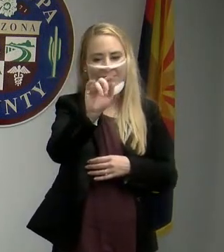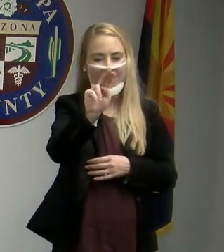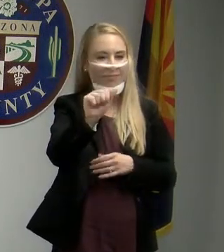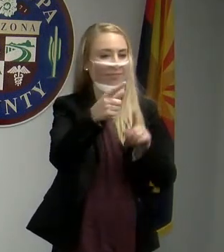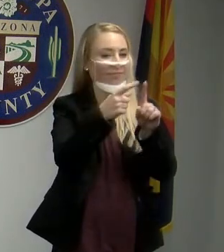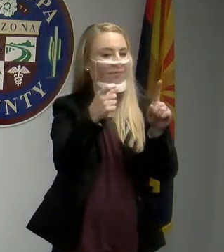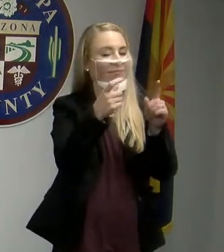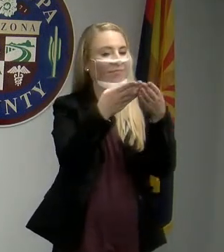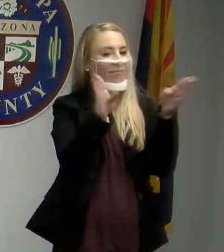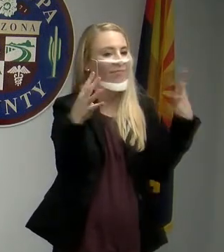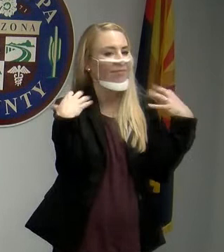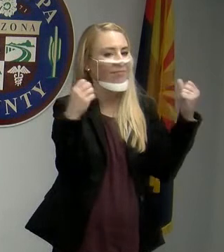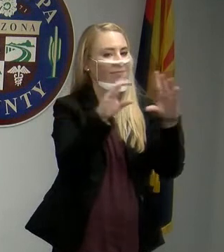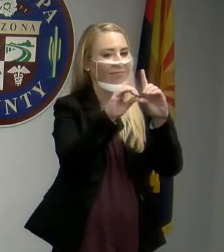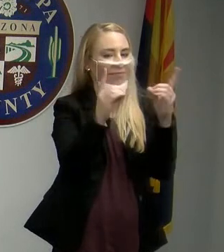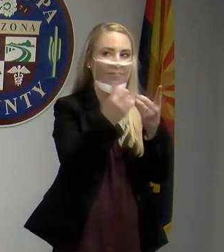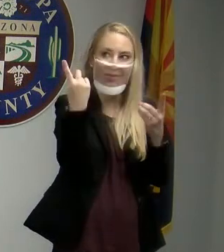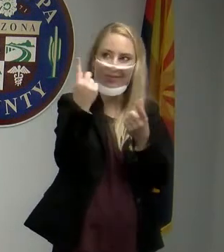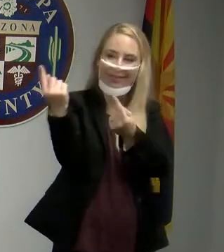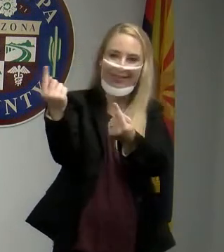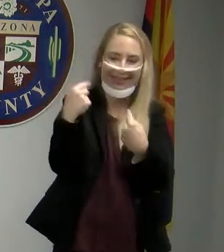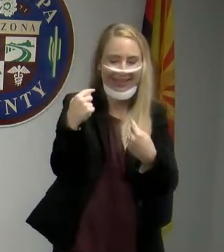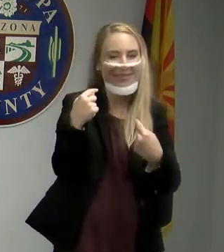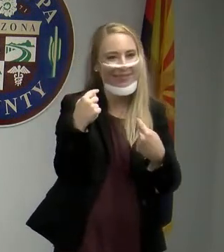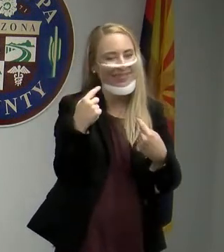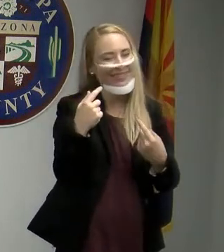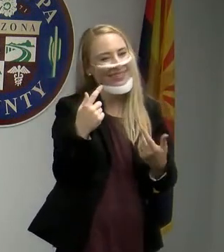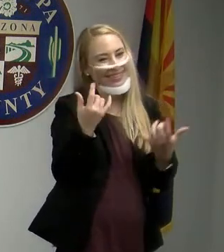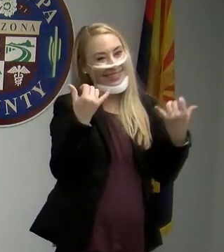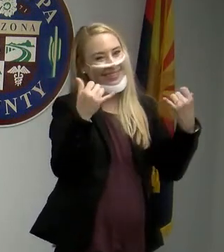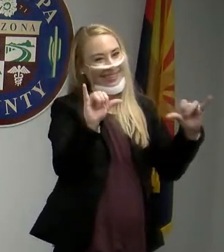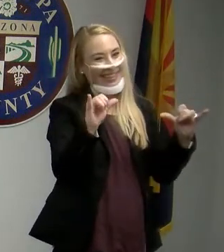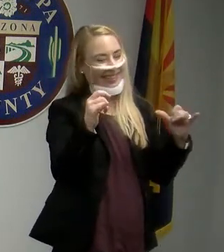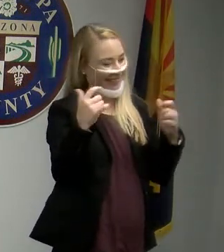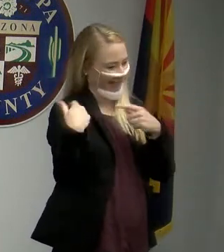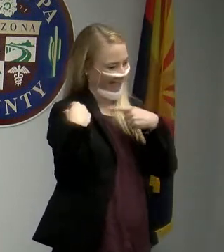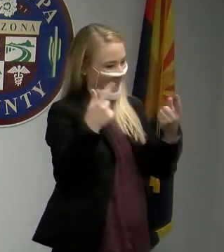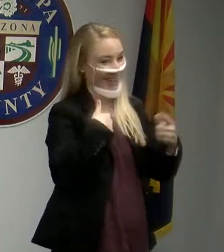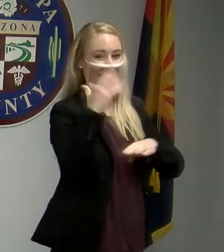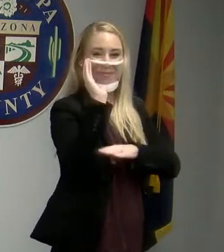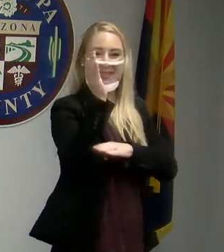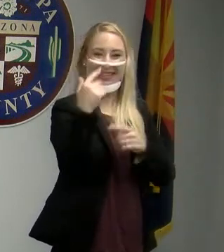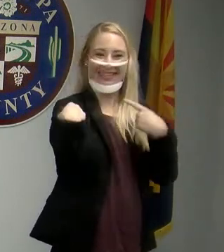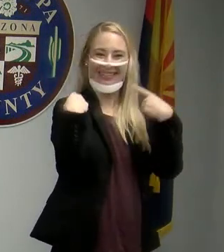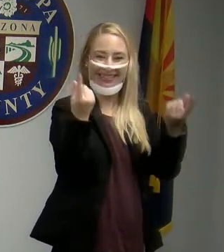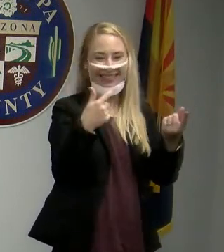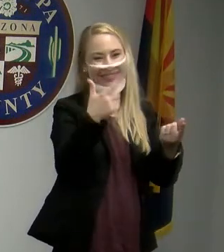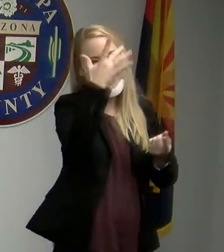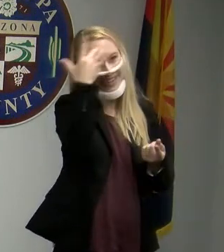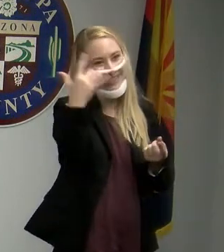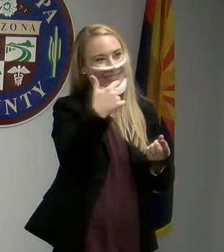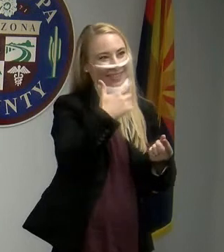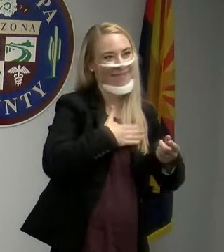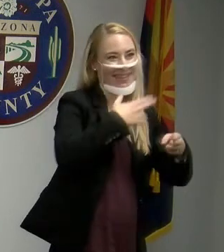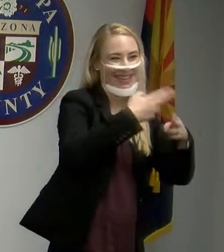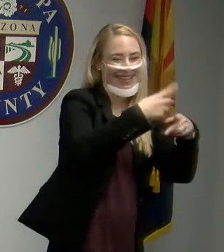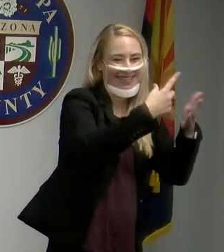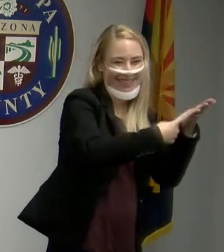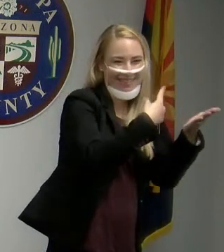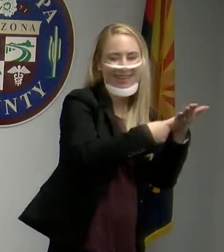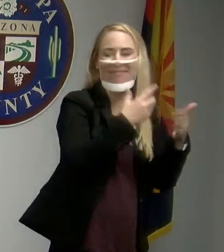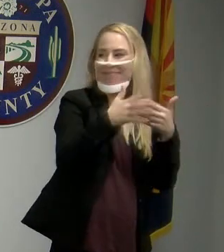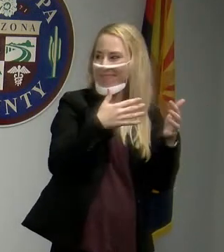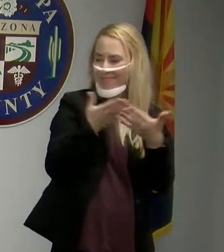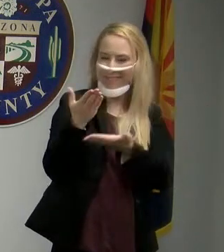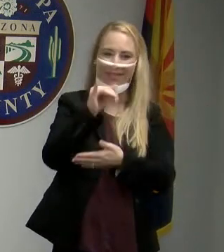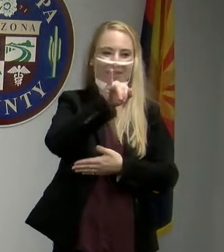us, and I'm sorry it seems funny to even announce my name after 20-plus press conferences. But Joanna Molina is a public information officer